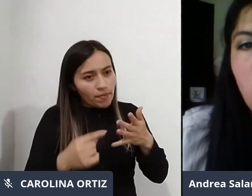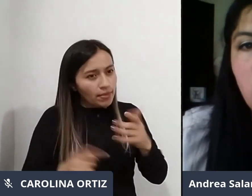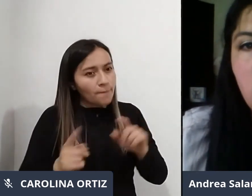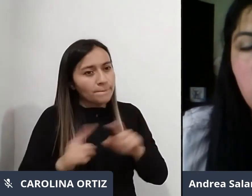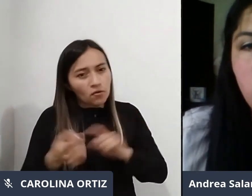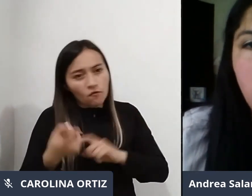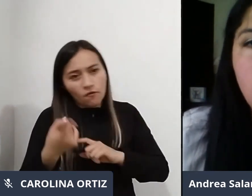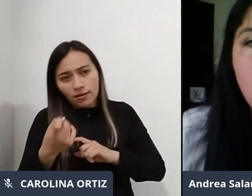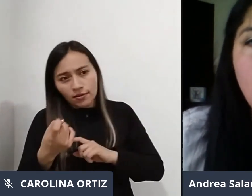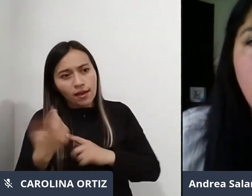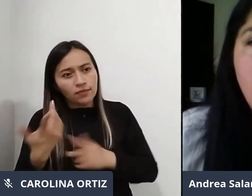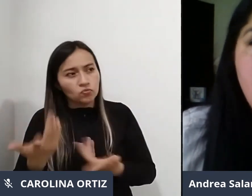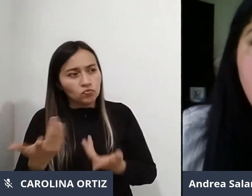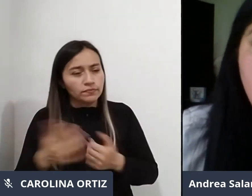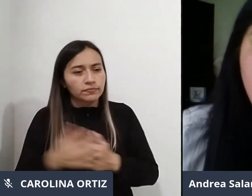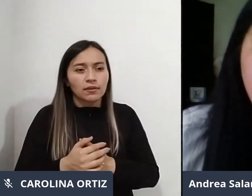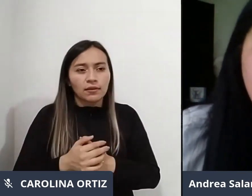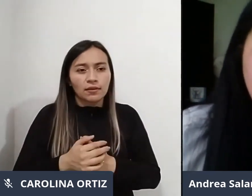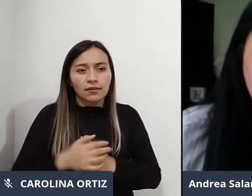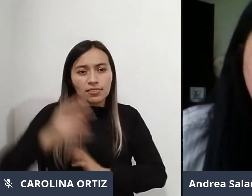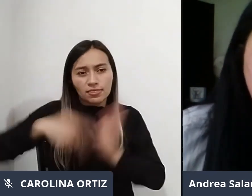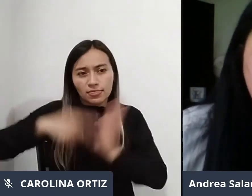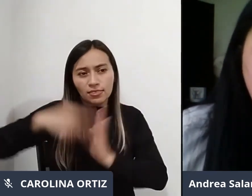textos de corte discontinuo como